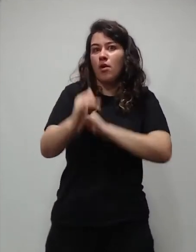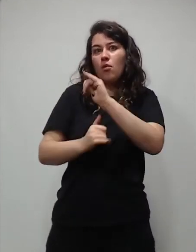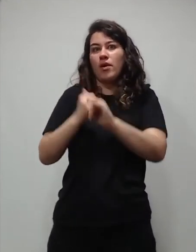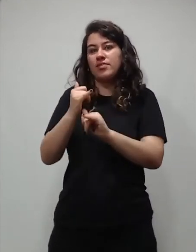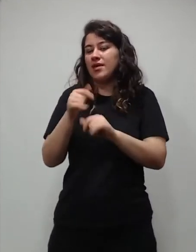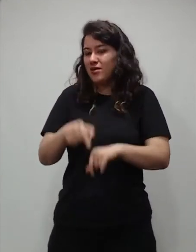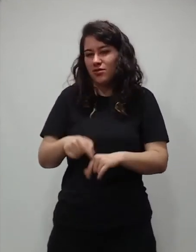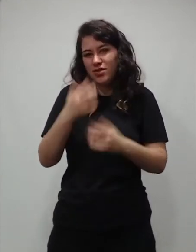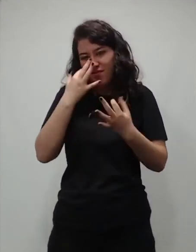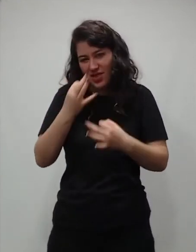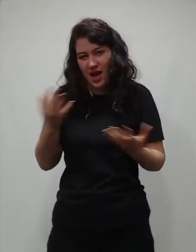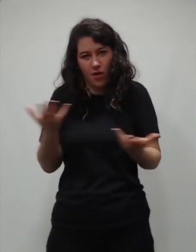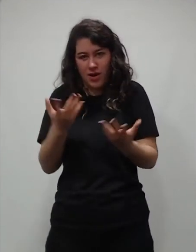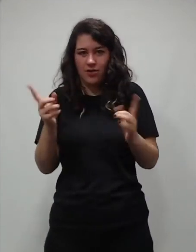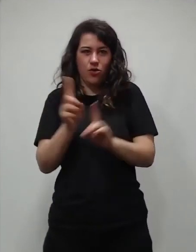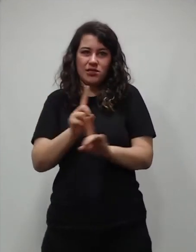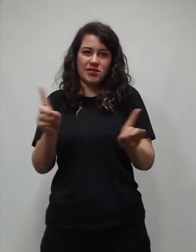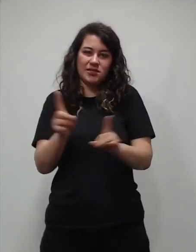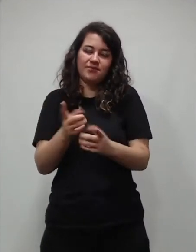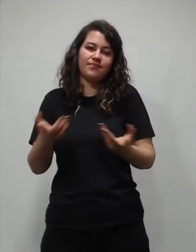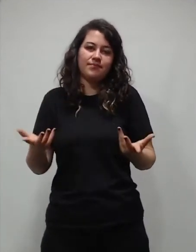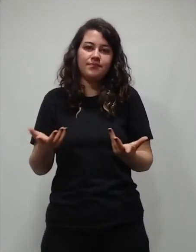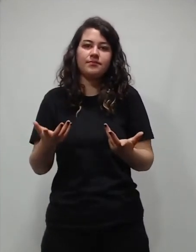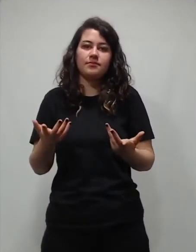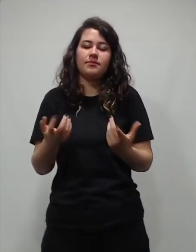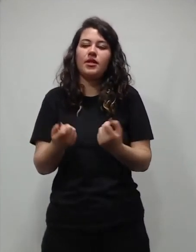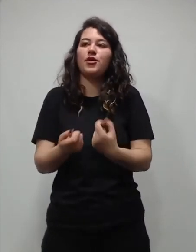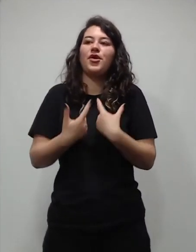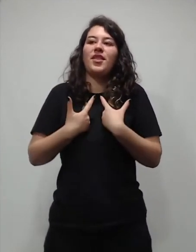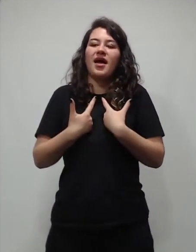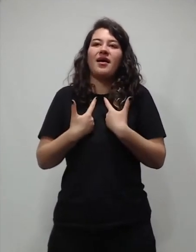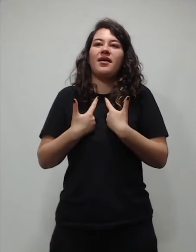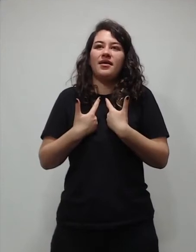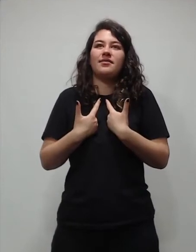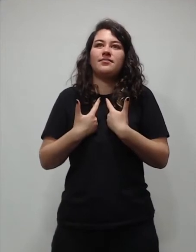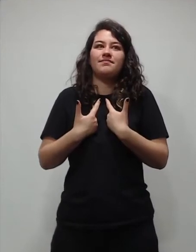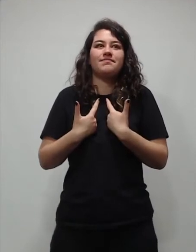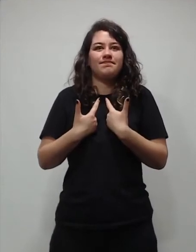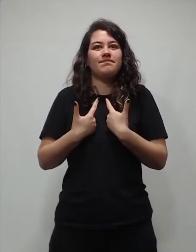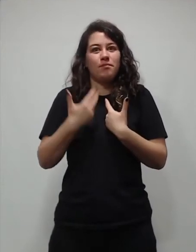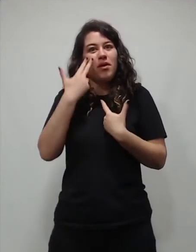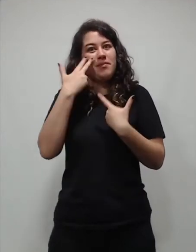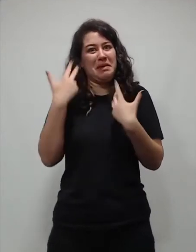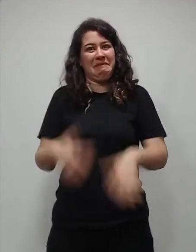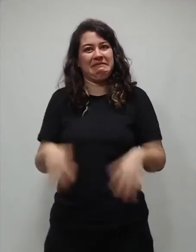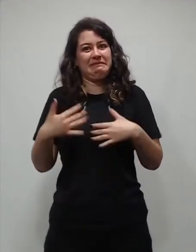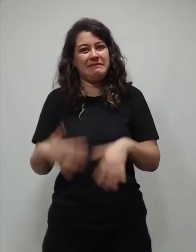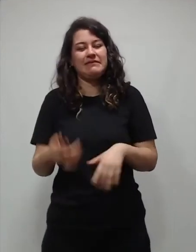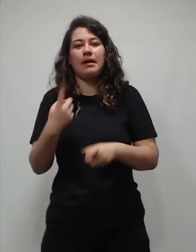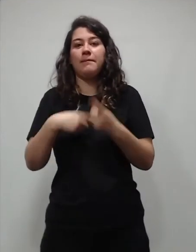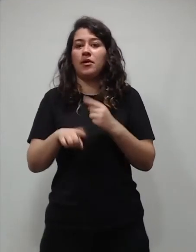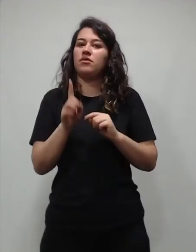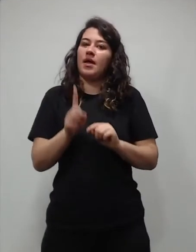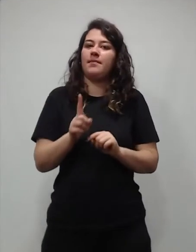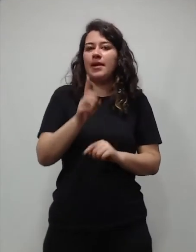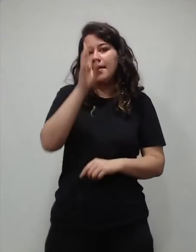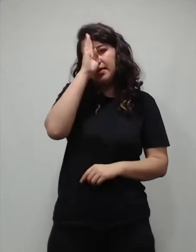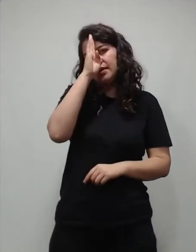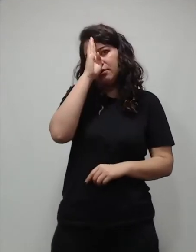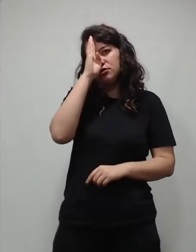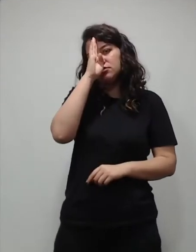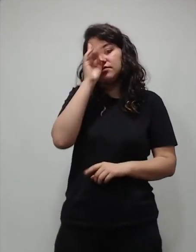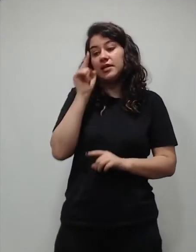sucede. Y esto nos trae problemas, pero también nos trae aprendizajes y